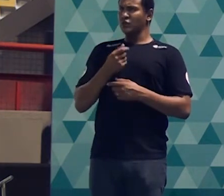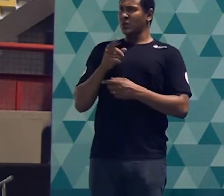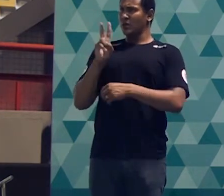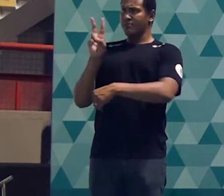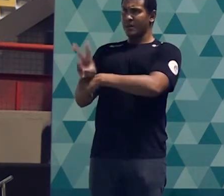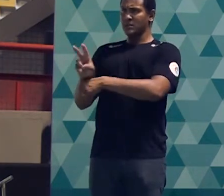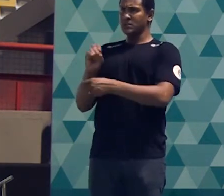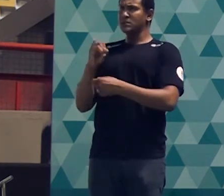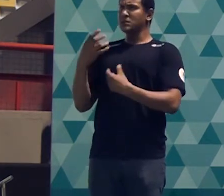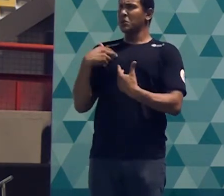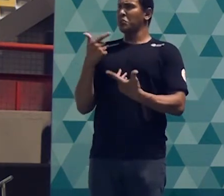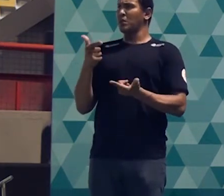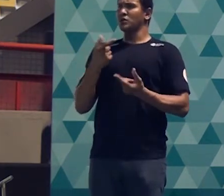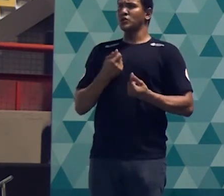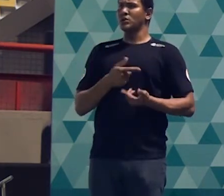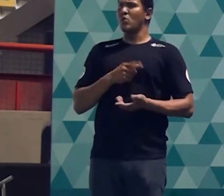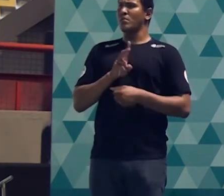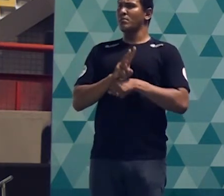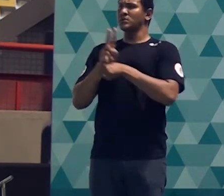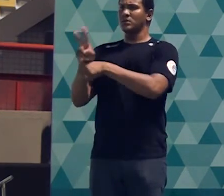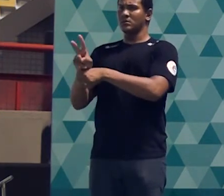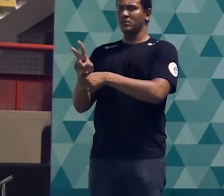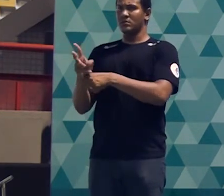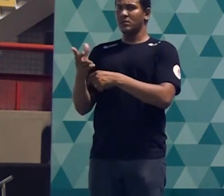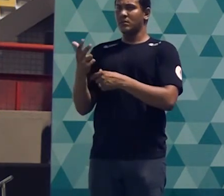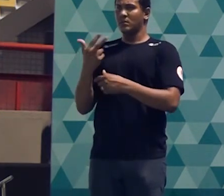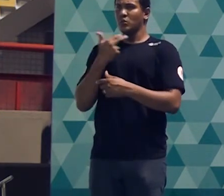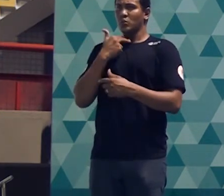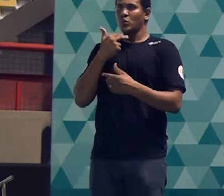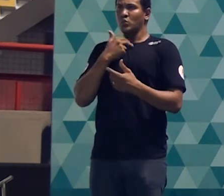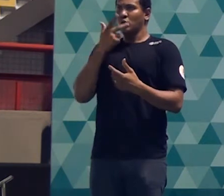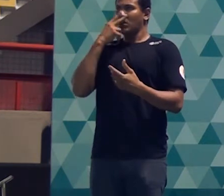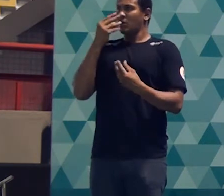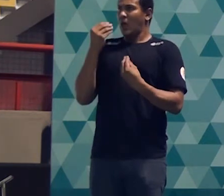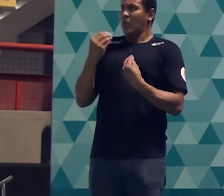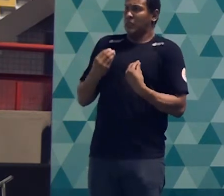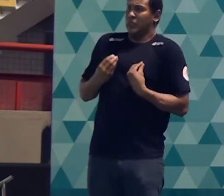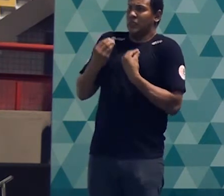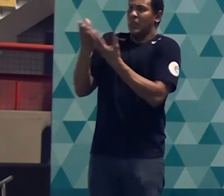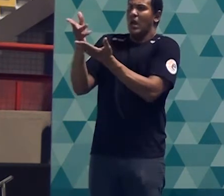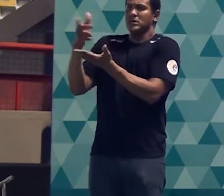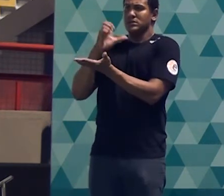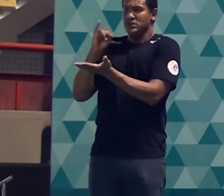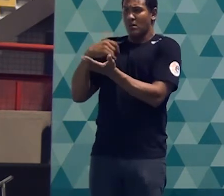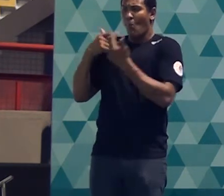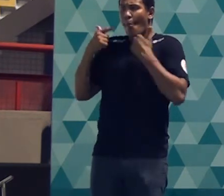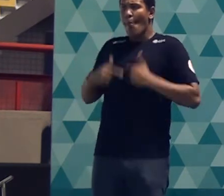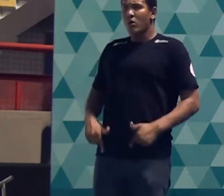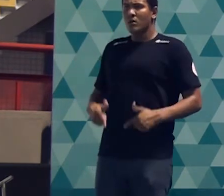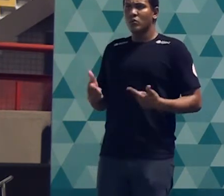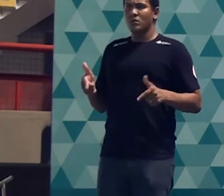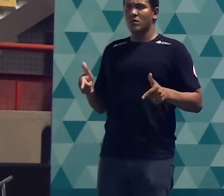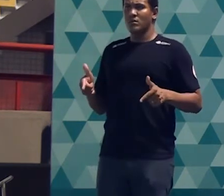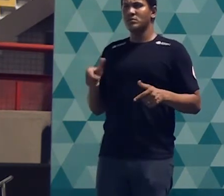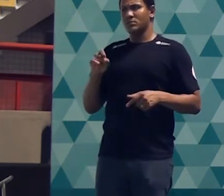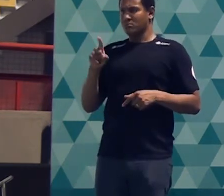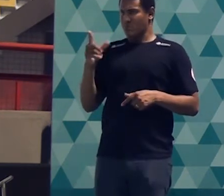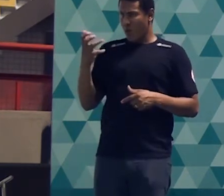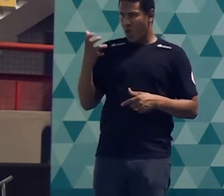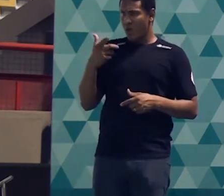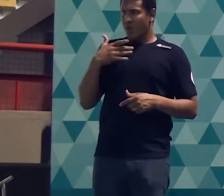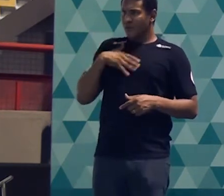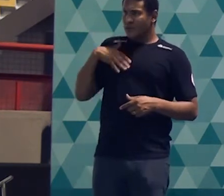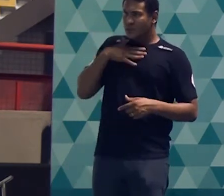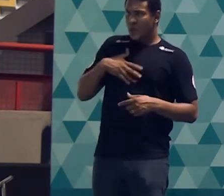isso que aquela frase é muito verdadeira. Ninguém pode dar aquilo que não tem. Se você quer receber felicidade, se você quer